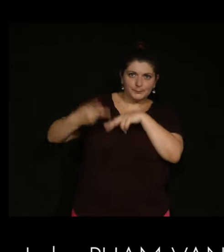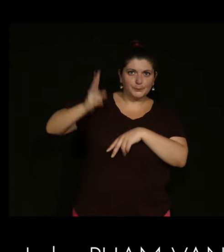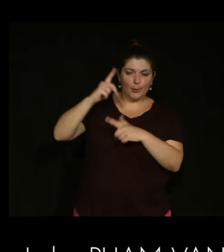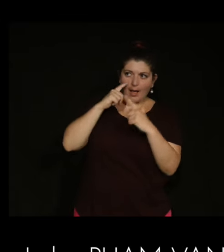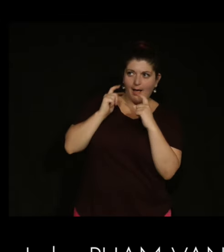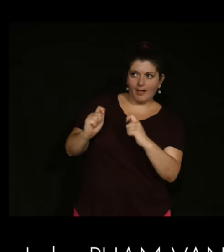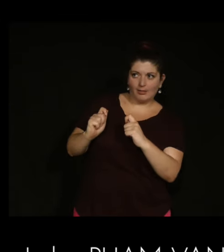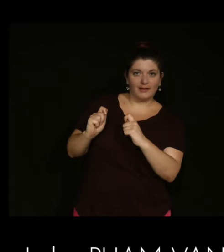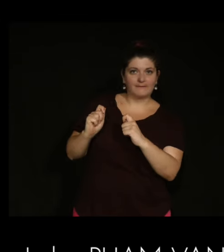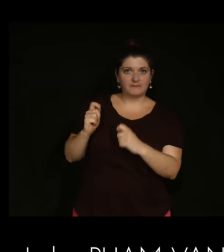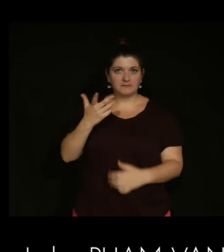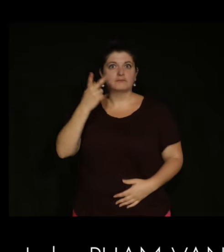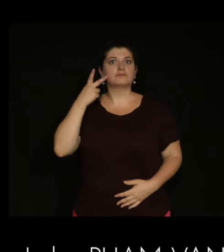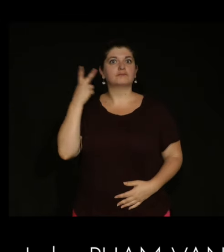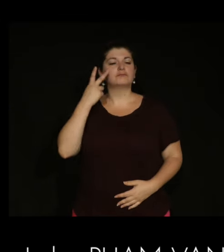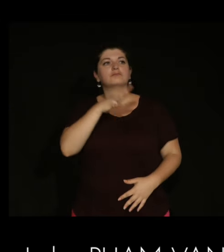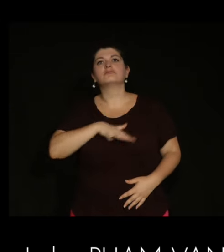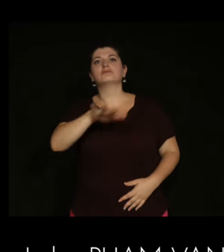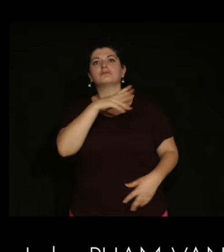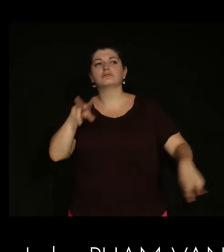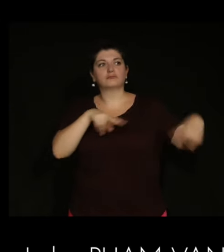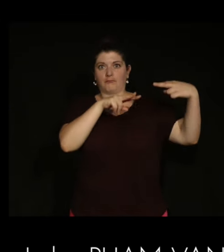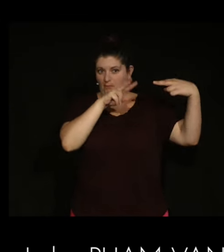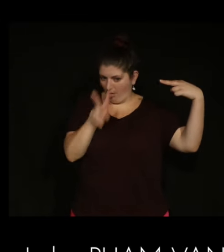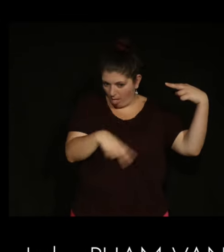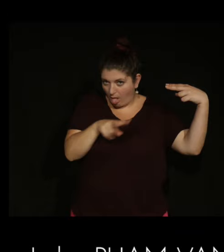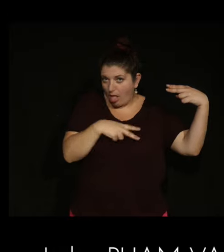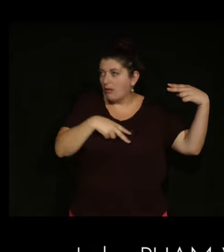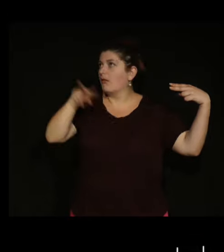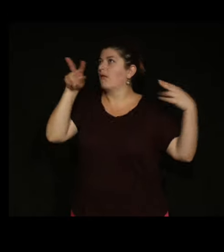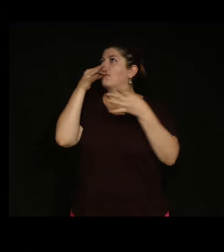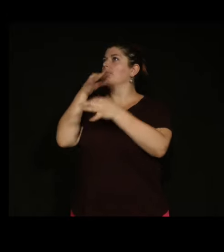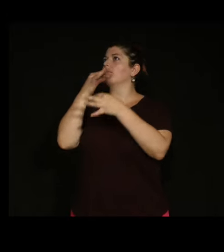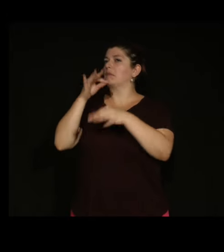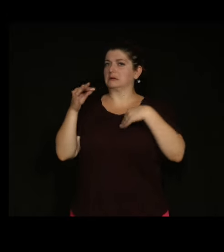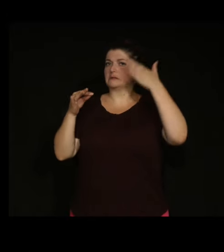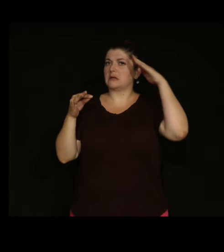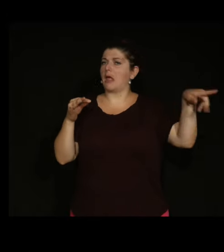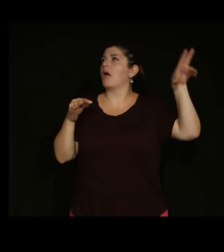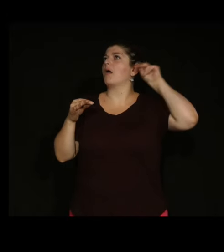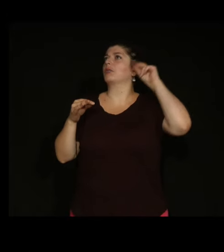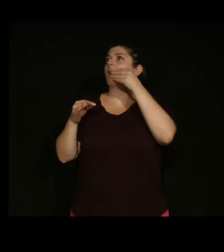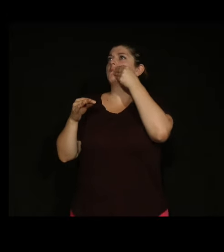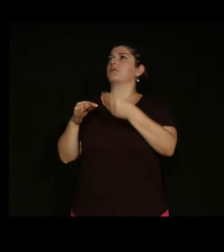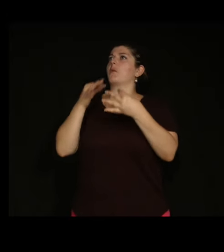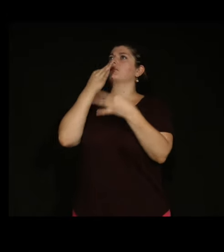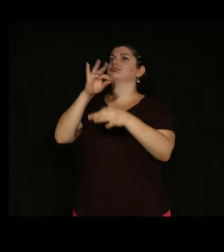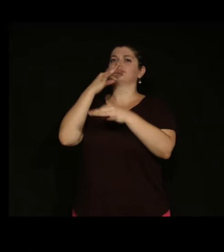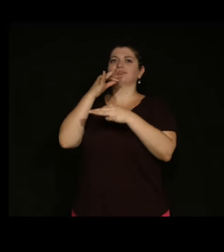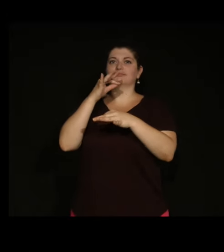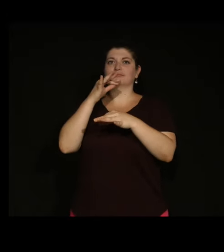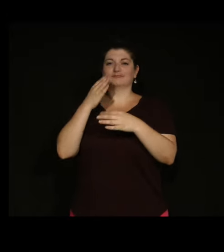regarder, d'être vraiment attentif à l'autre. Là où, entre entendants, on peut être un peu... pas forcément se regarder,